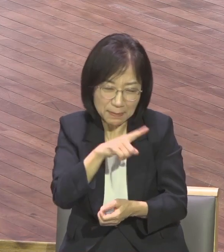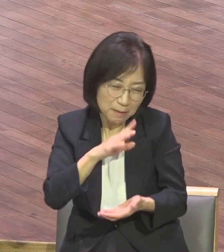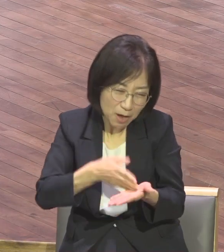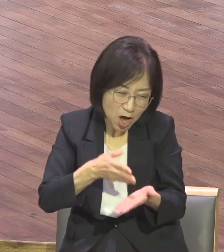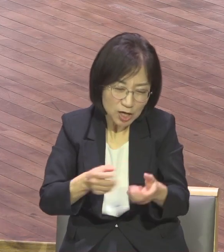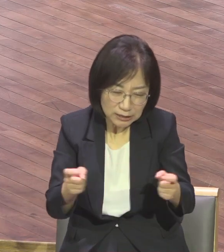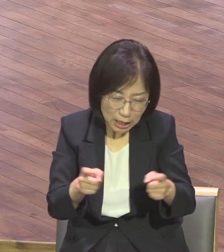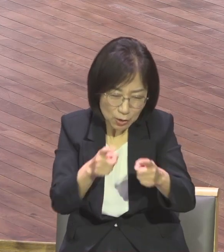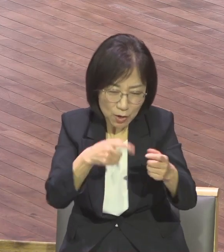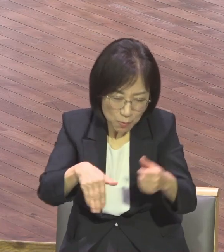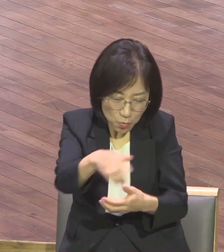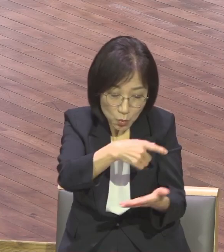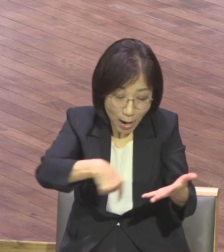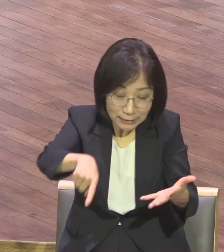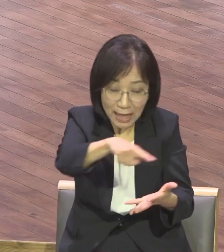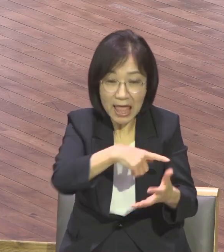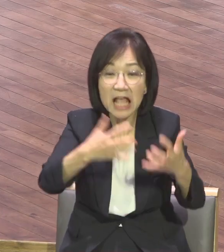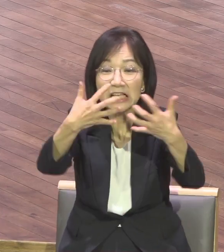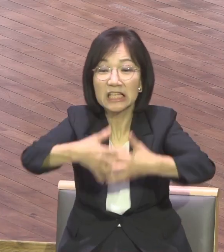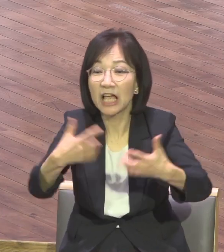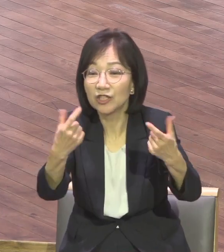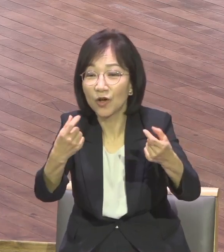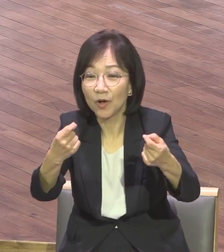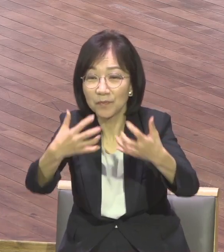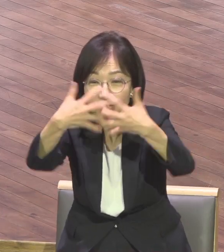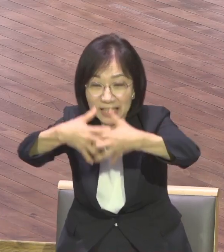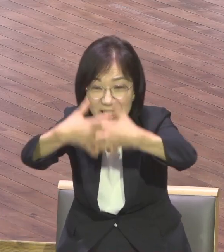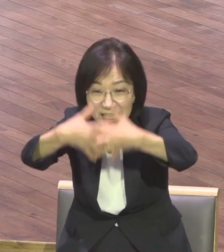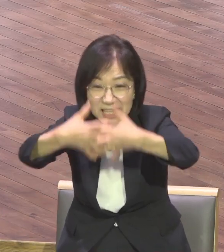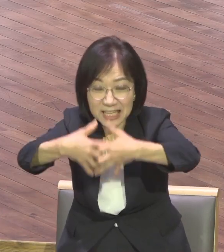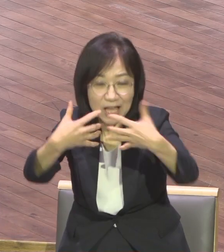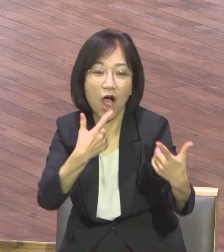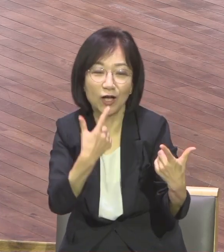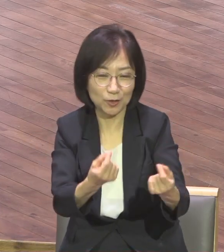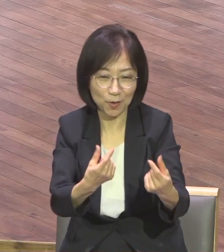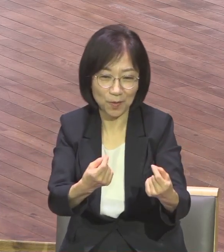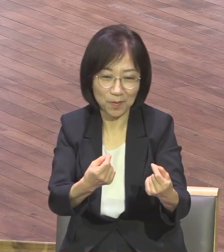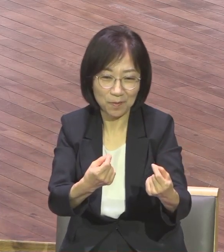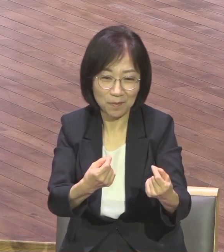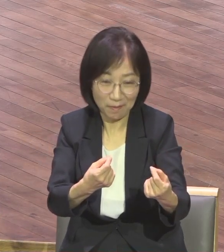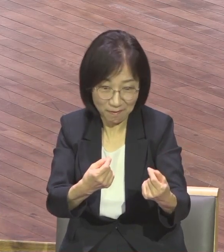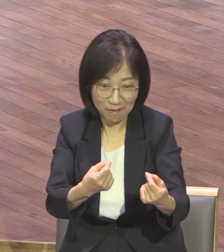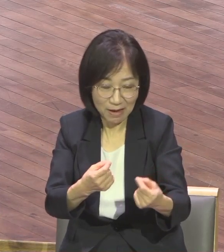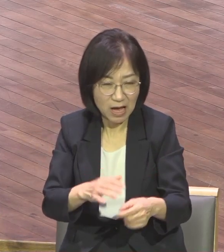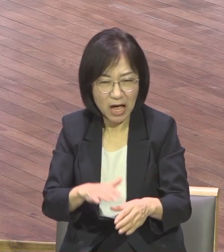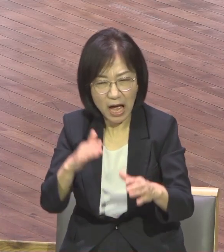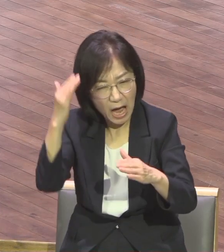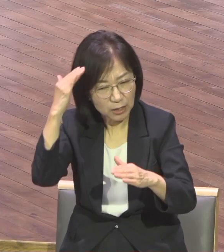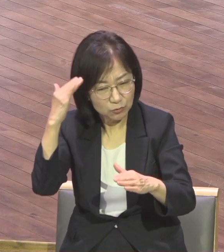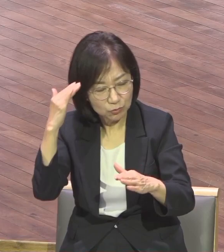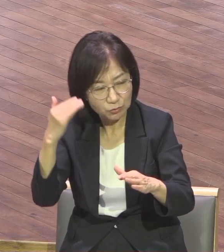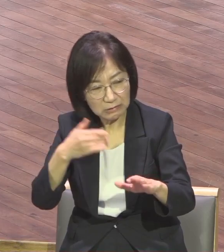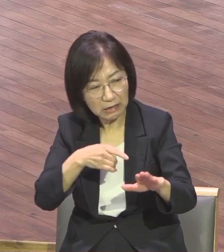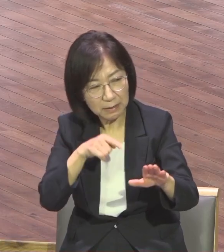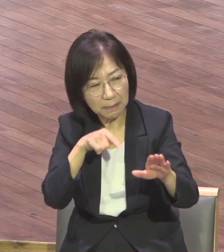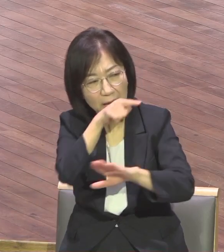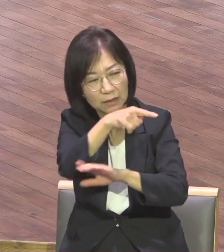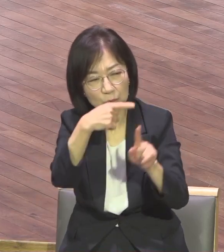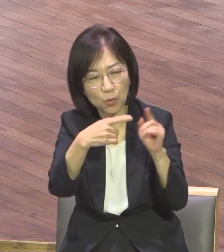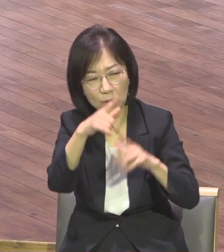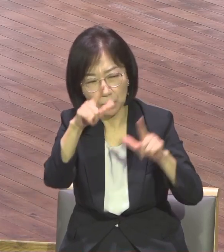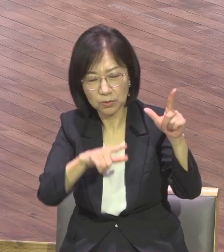돌잖아요. 머신. 지금 유럽계 몇 개 다 그렇게 되어버린 한국교도 지금 그렇게 돼가고 있습니다.